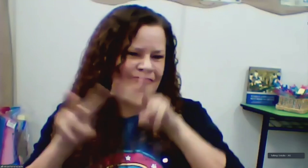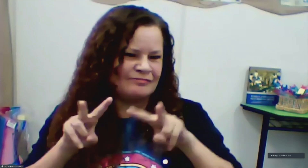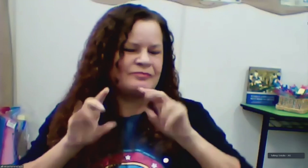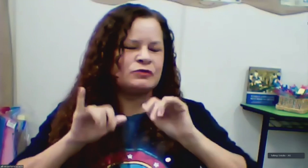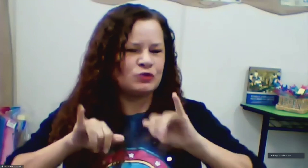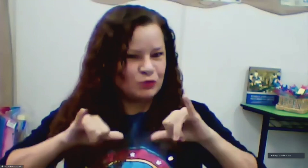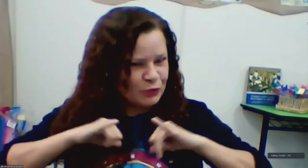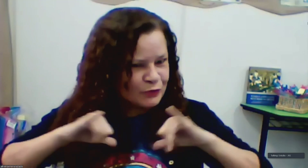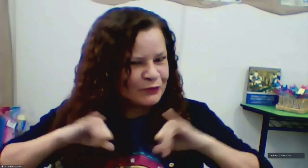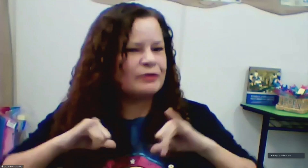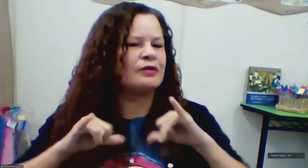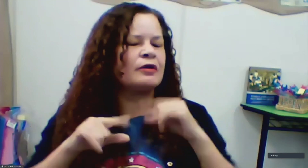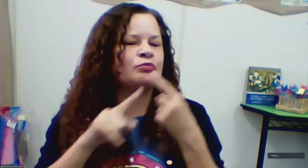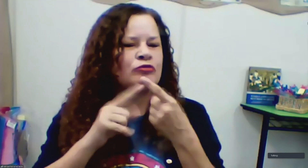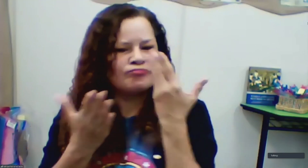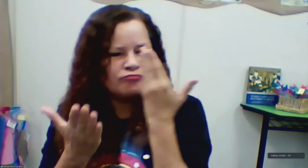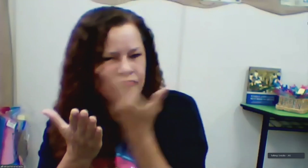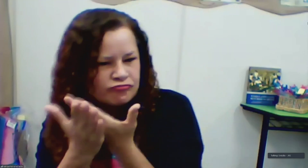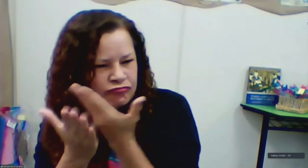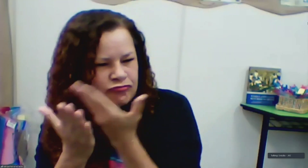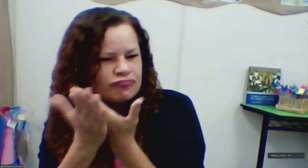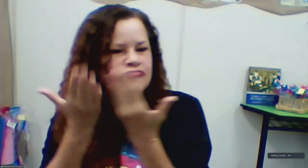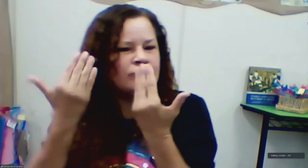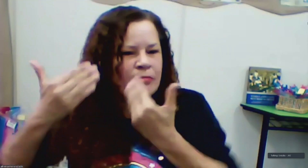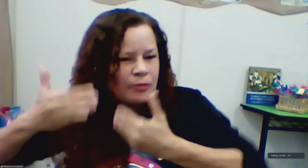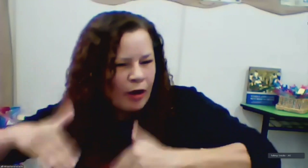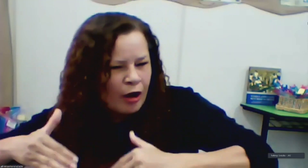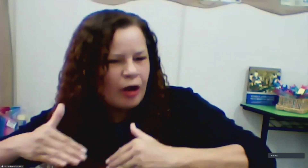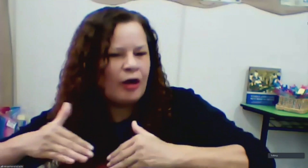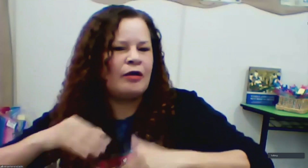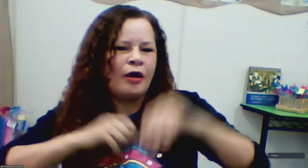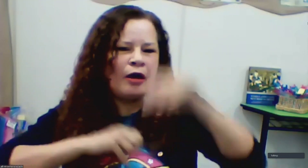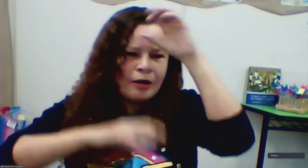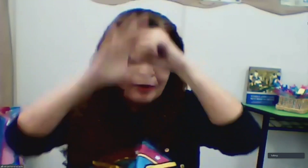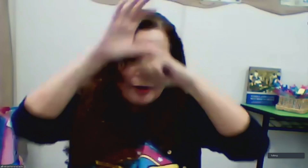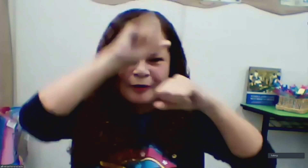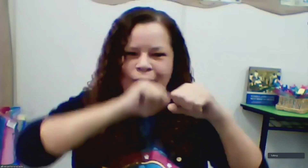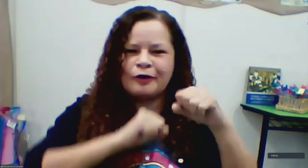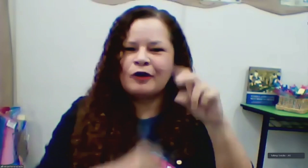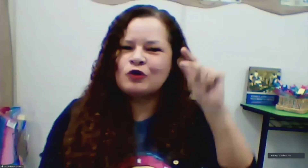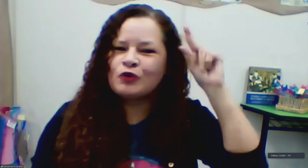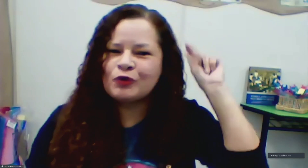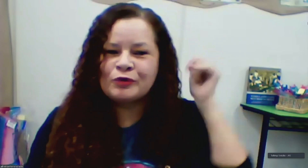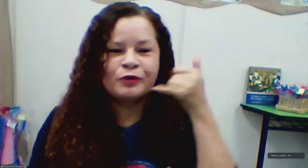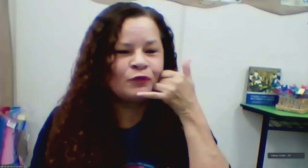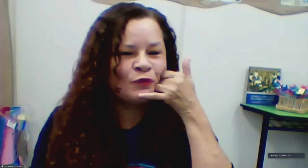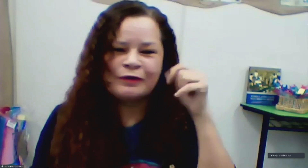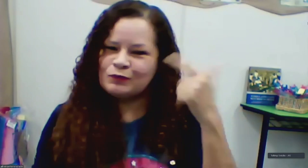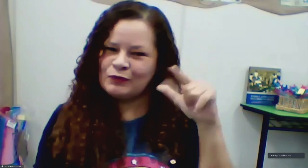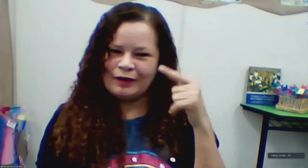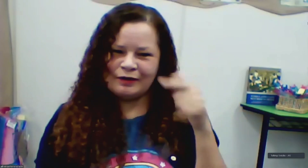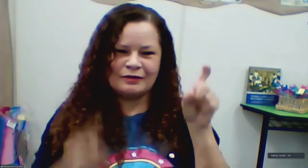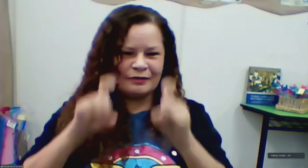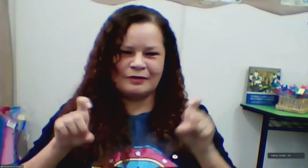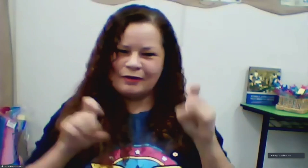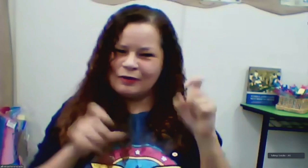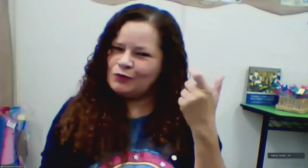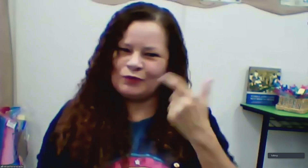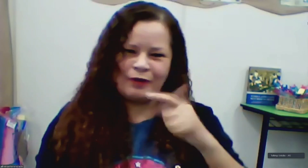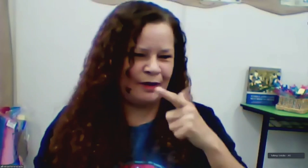estudei, fiz as provas. Antigamente eu não tinha telefone, não tinha computador. Tinha que buscar informação nos